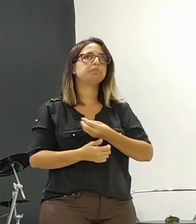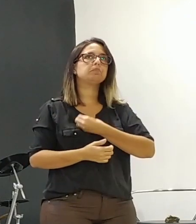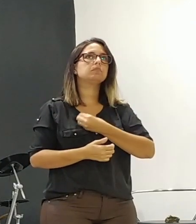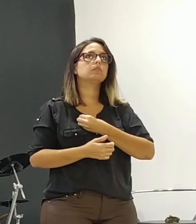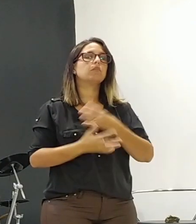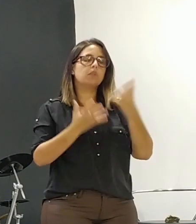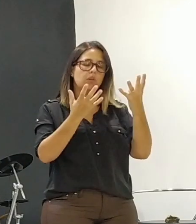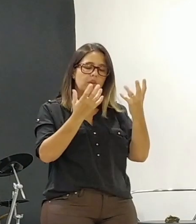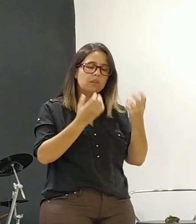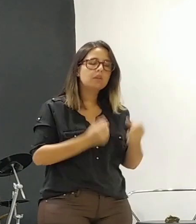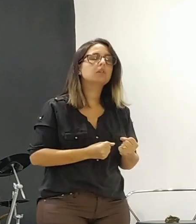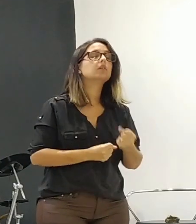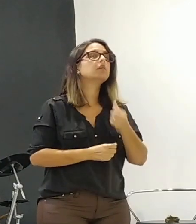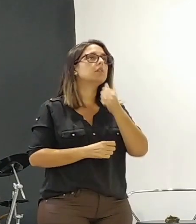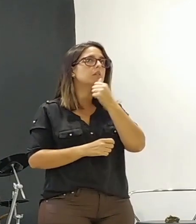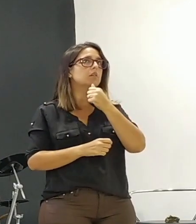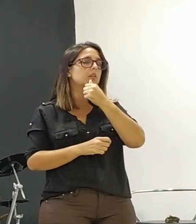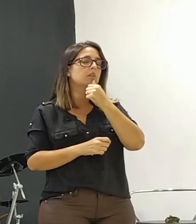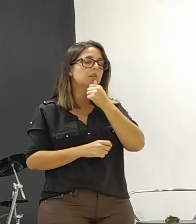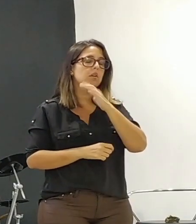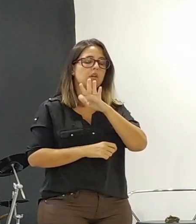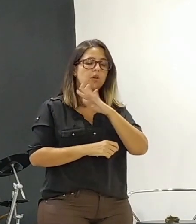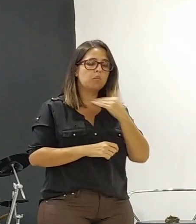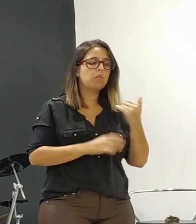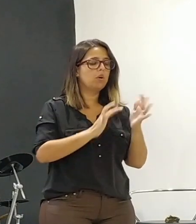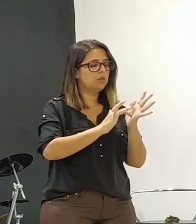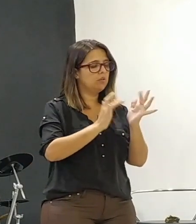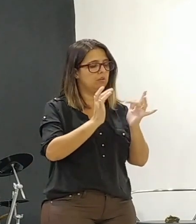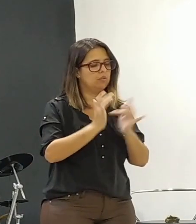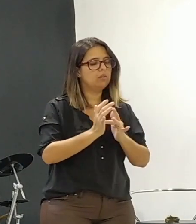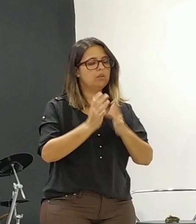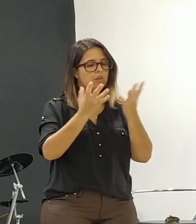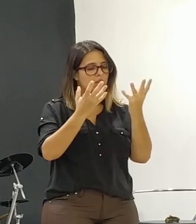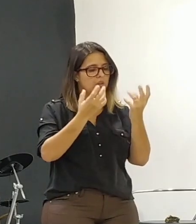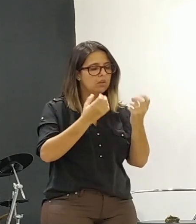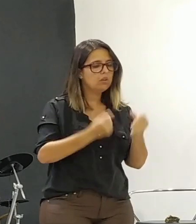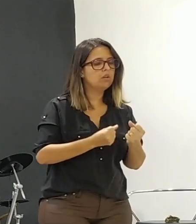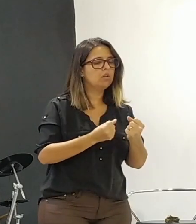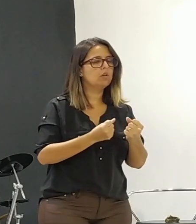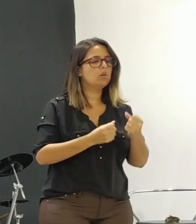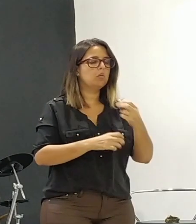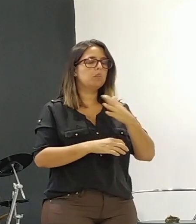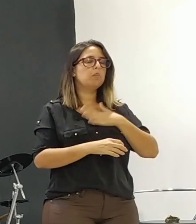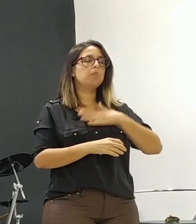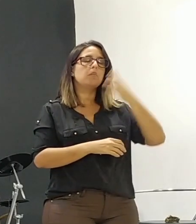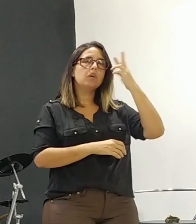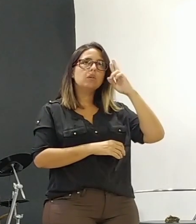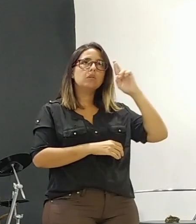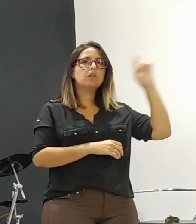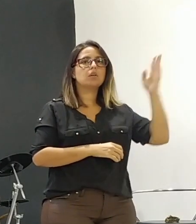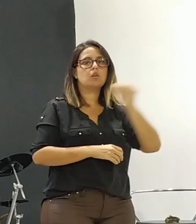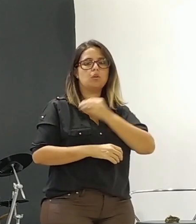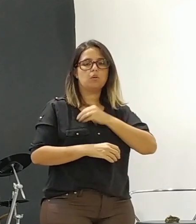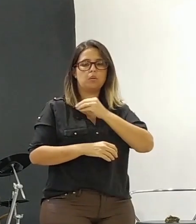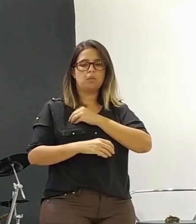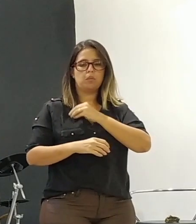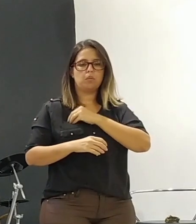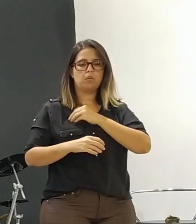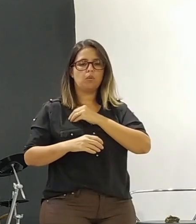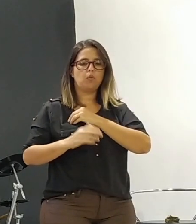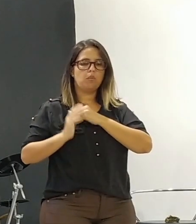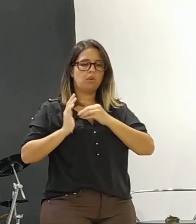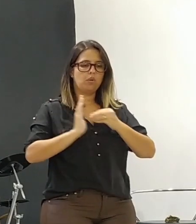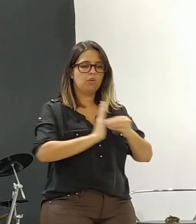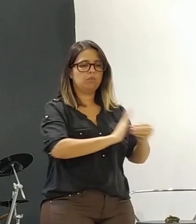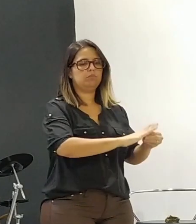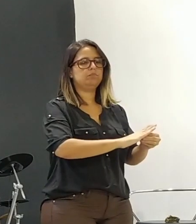aquele sacrifício, aceitei a morte dele, aceitei a ele como meu Senhor, os meus pecados foram lavados